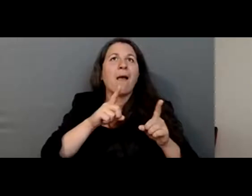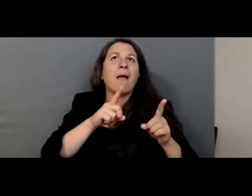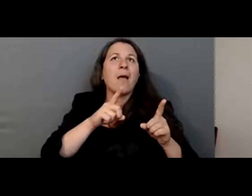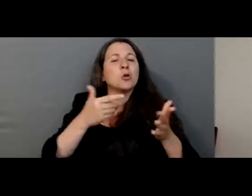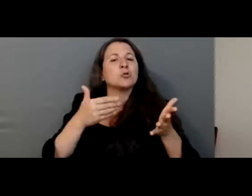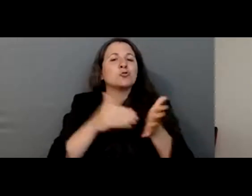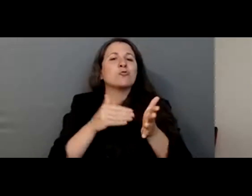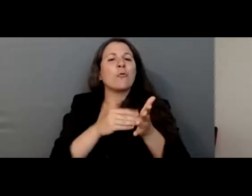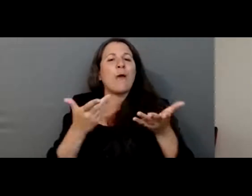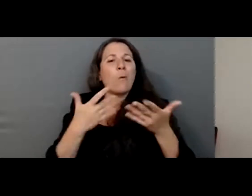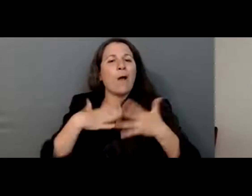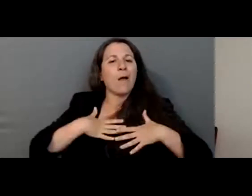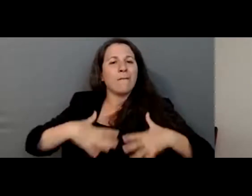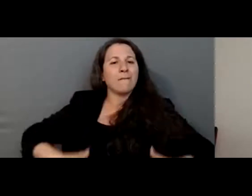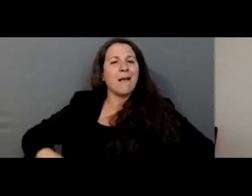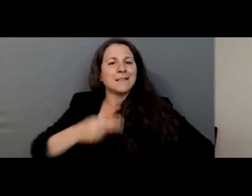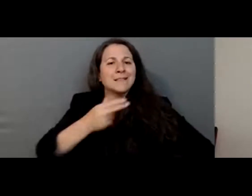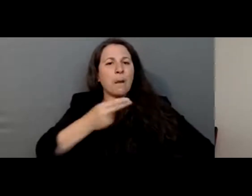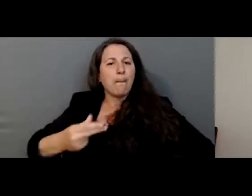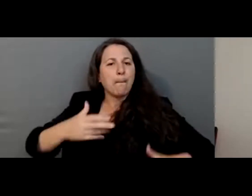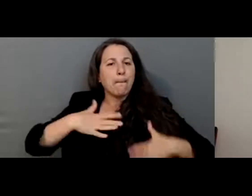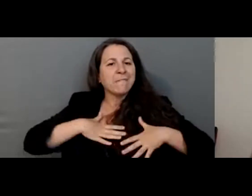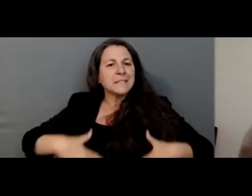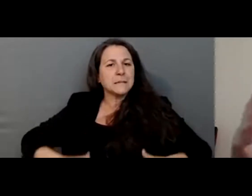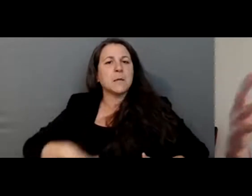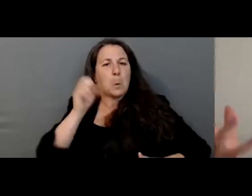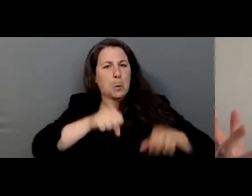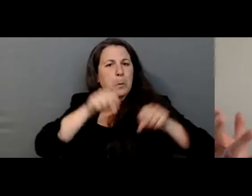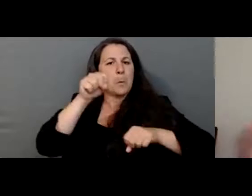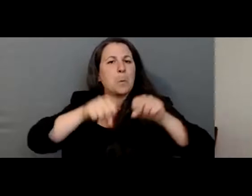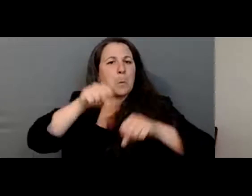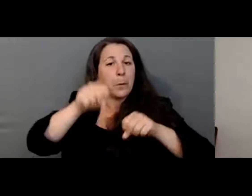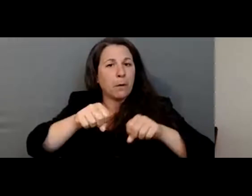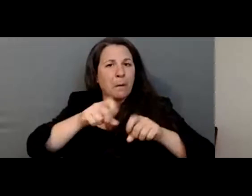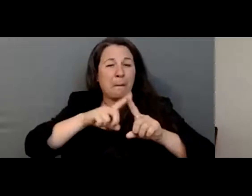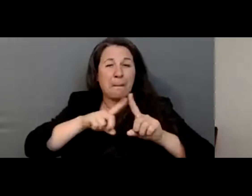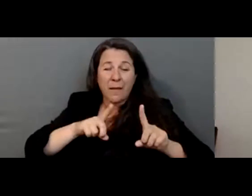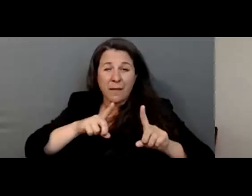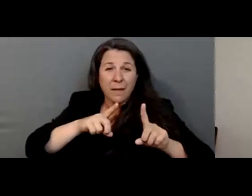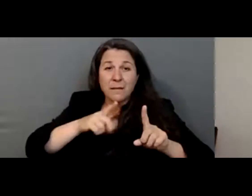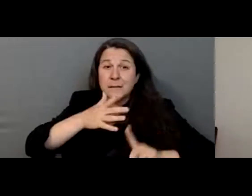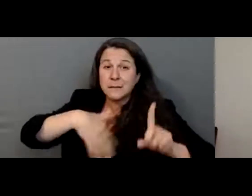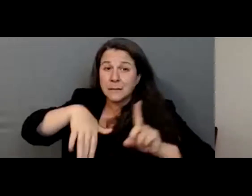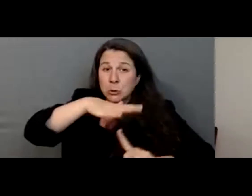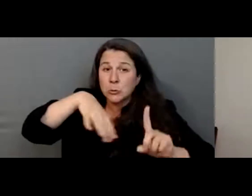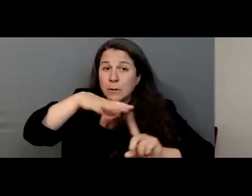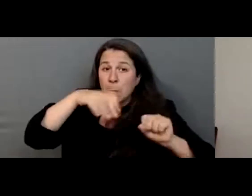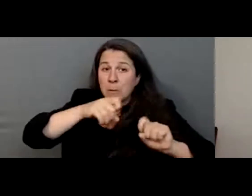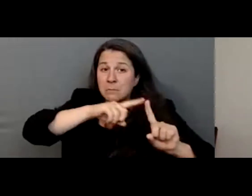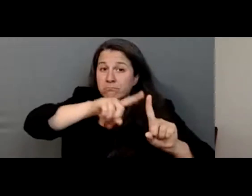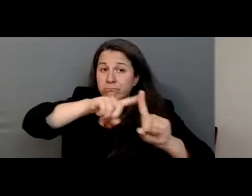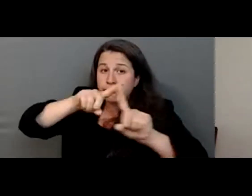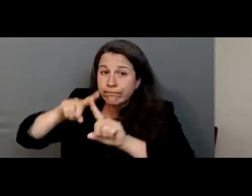fait, ce qui nous apparaît le plus évident. Or, en fait, les situations de contexte sont beaucoup plus importantes